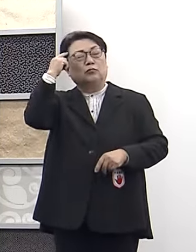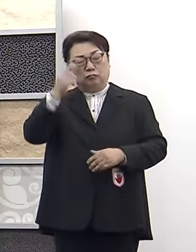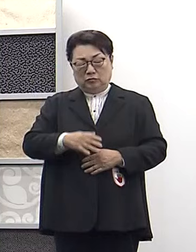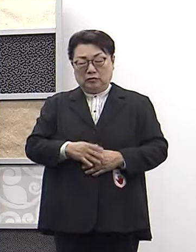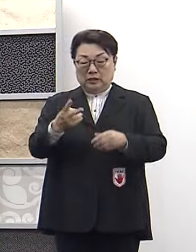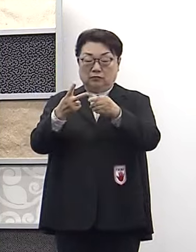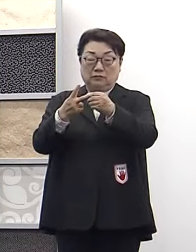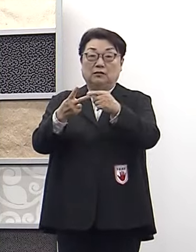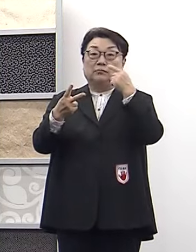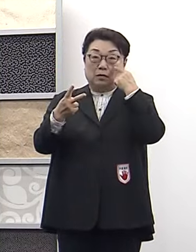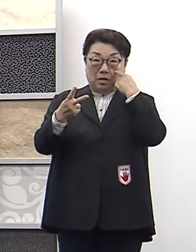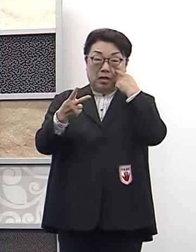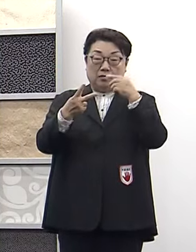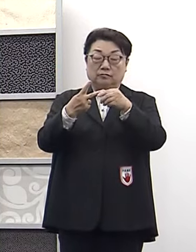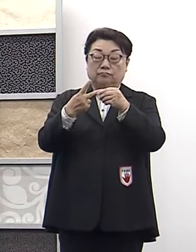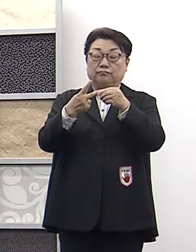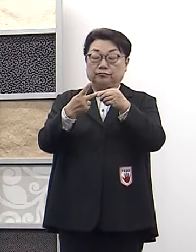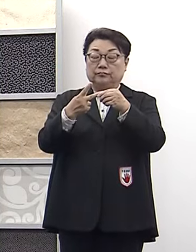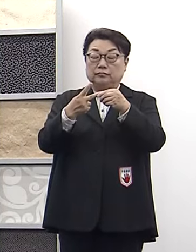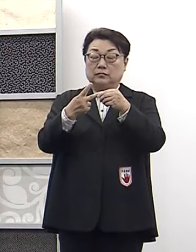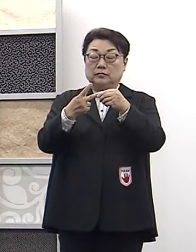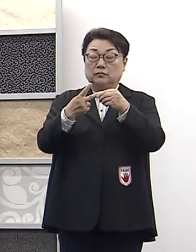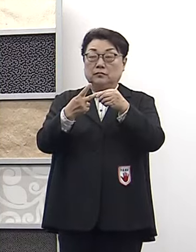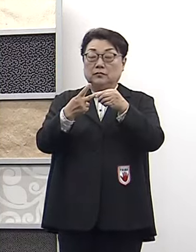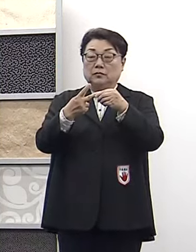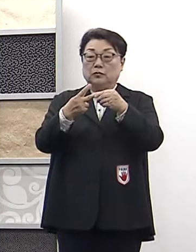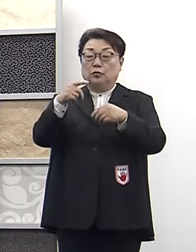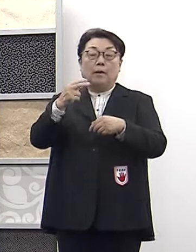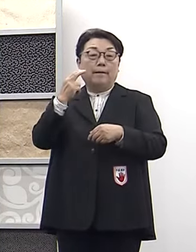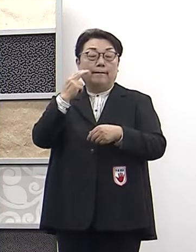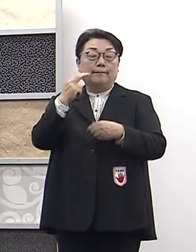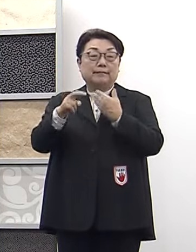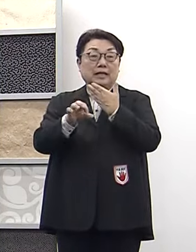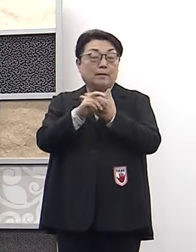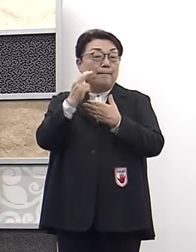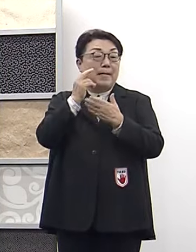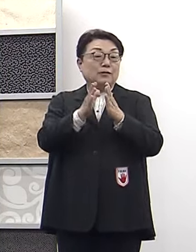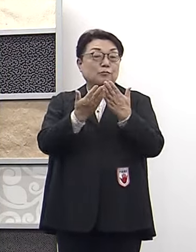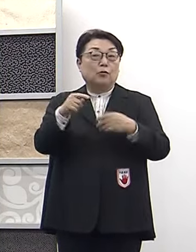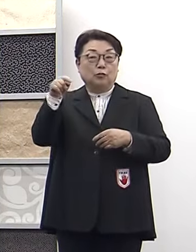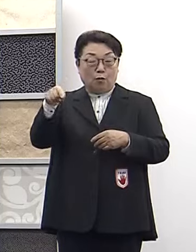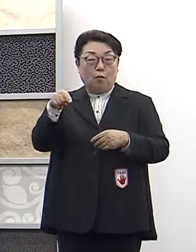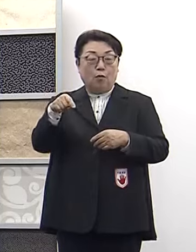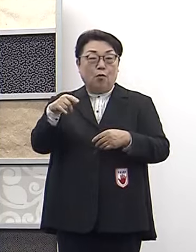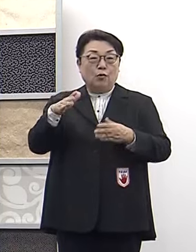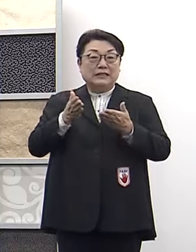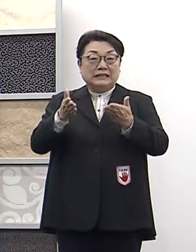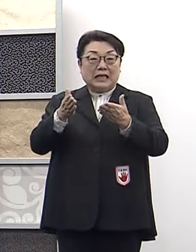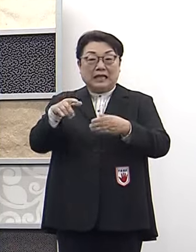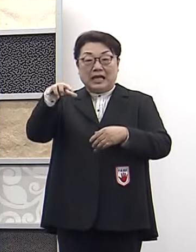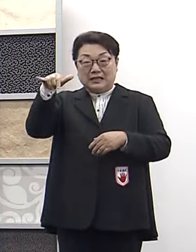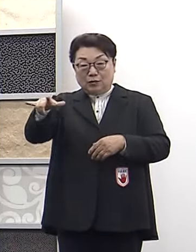で、2つ目はそこにその松本空港なりその新潟空港なりにお連れした後に、じゃどうやって